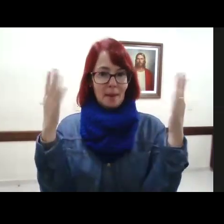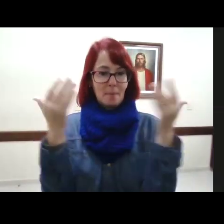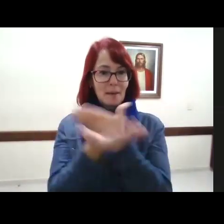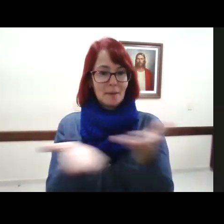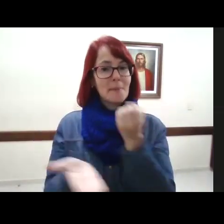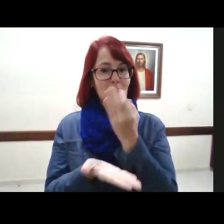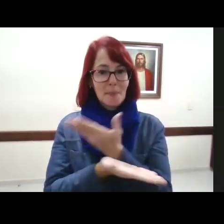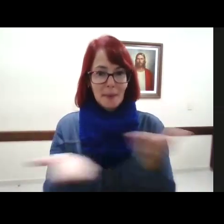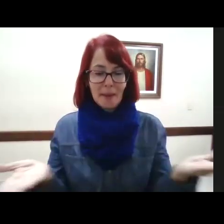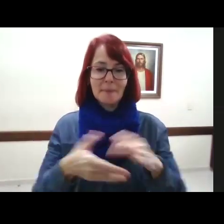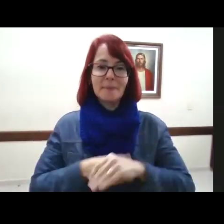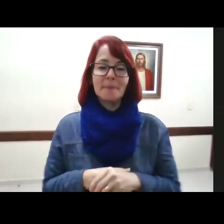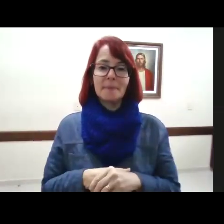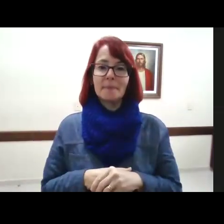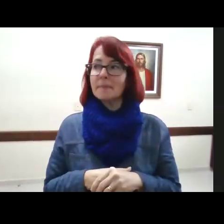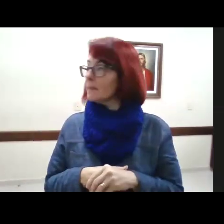bem.